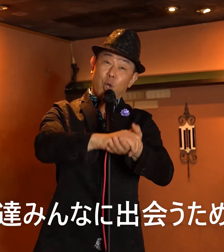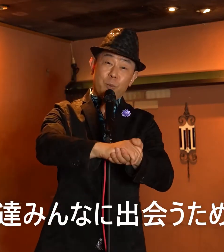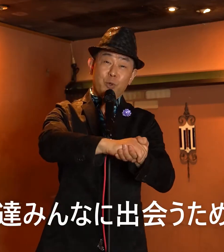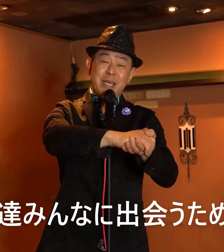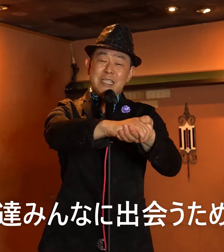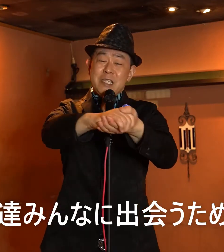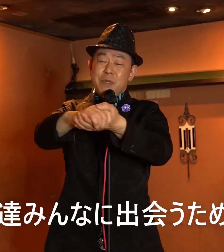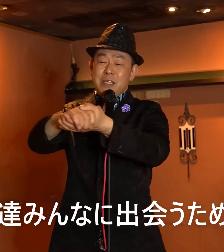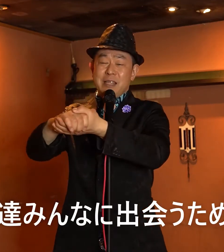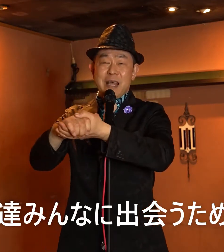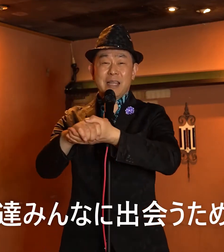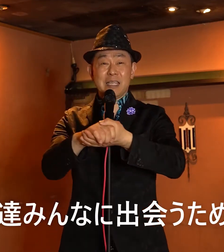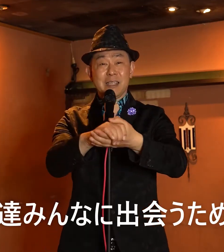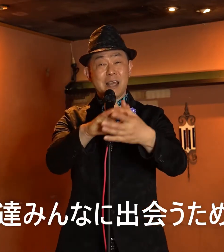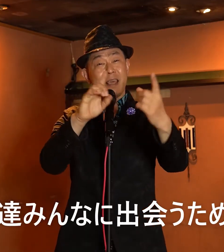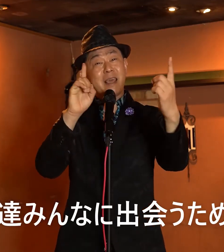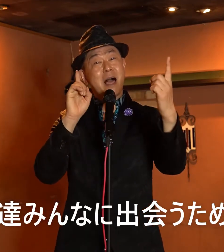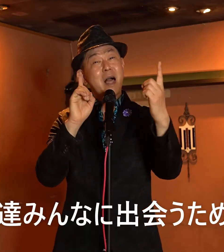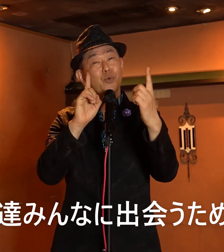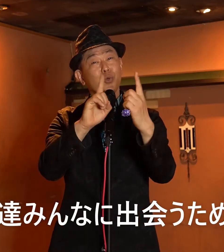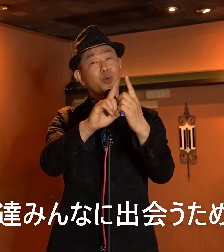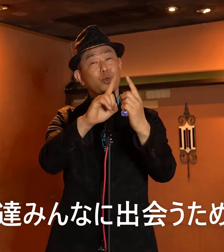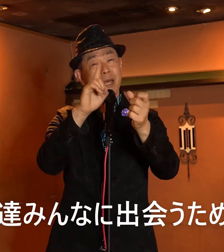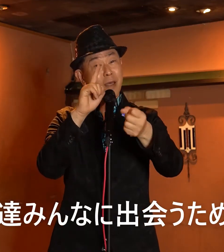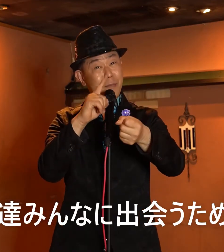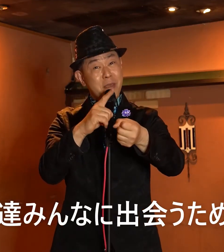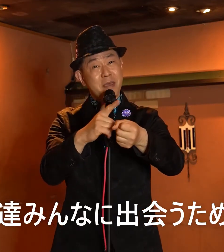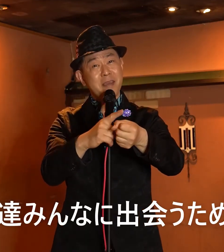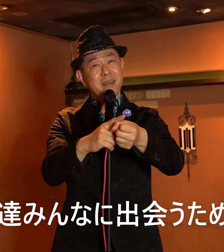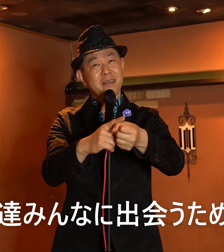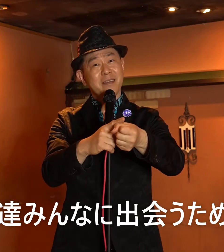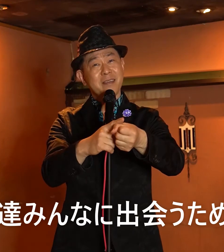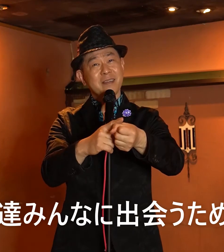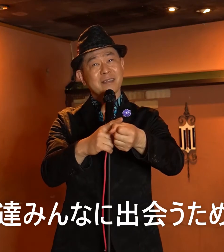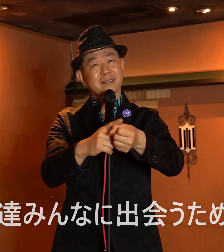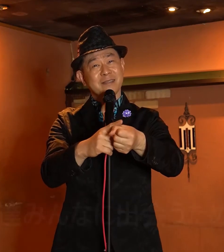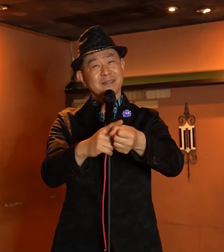友達みんなに出会うため、